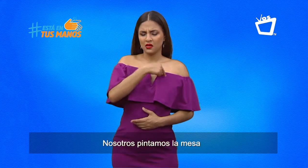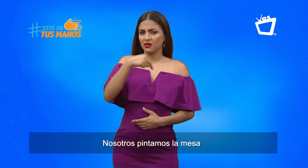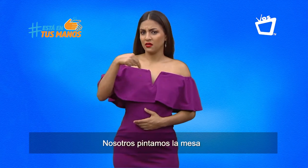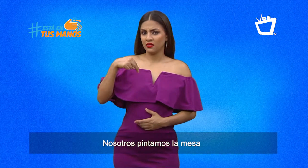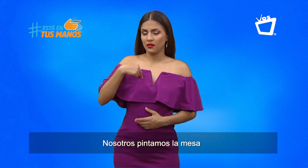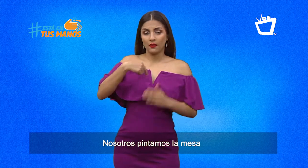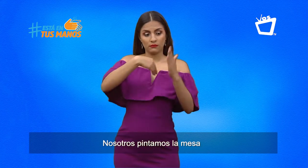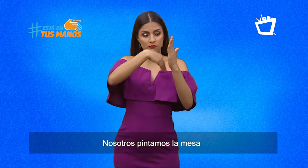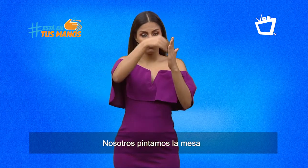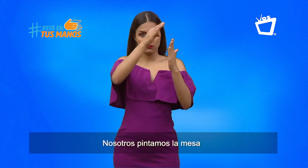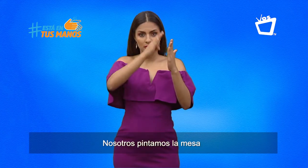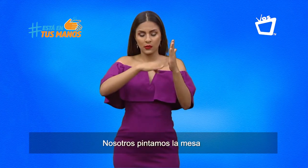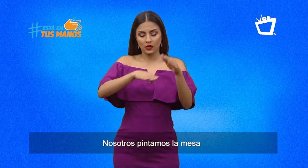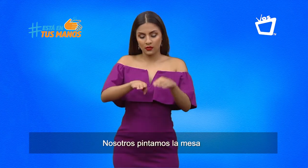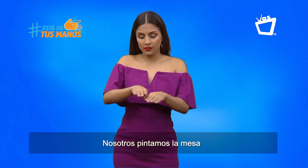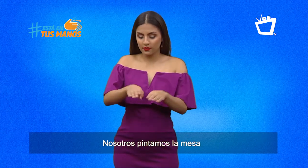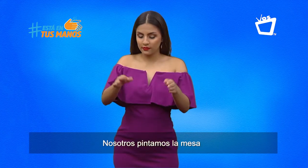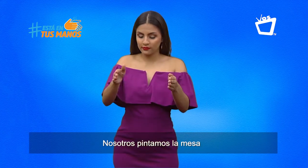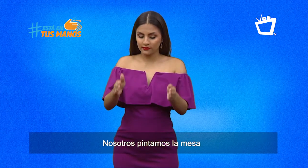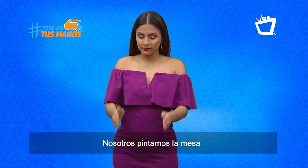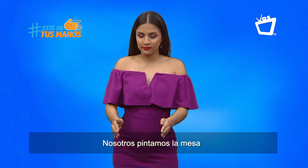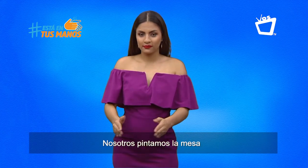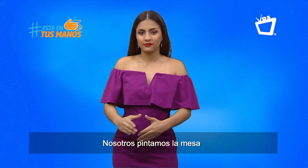nosotros pintamos la mesa